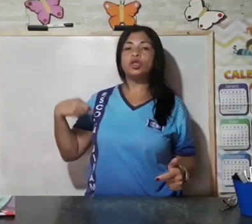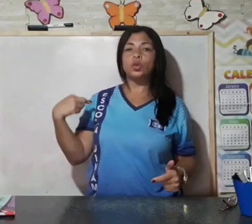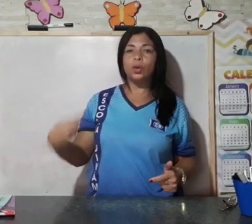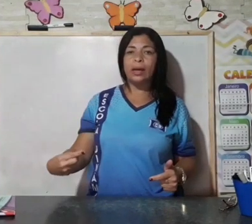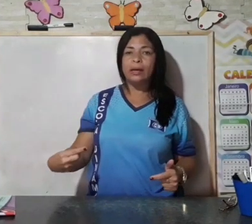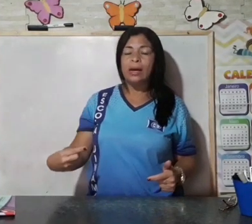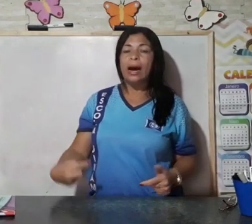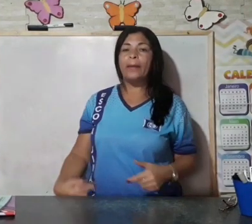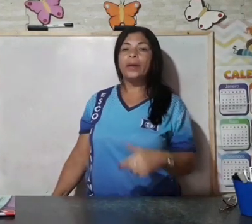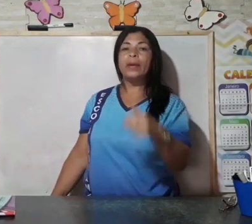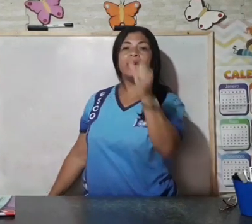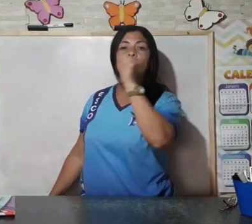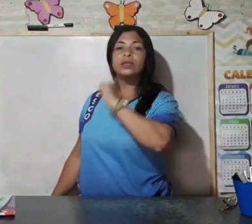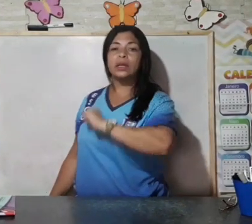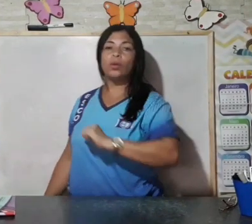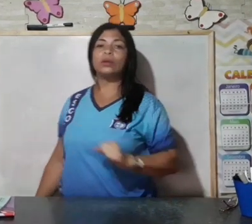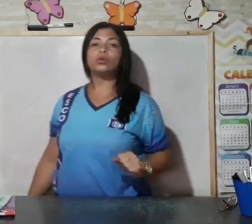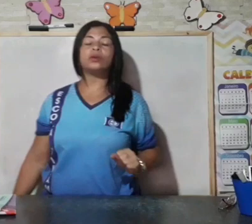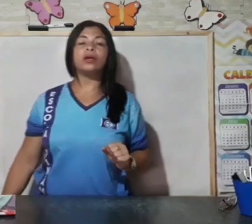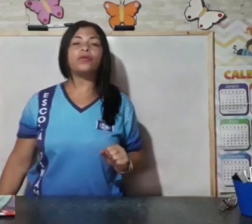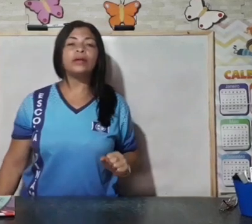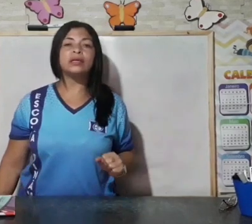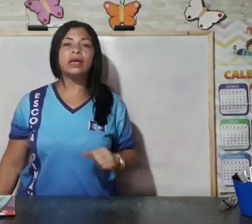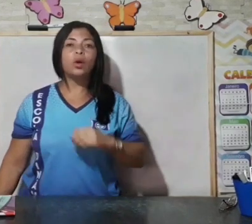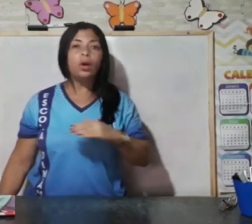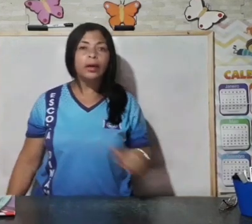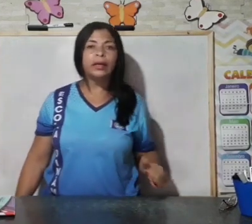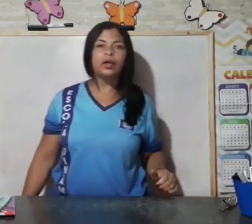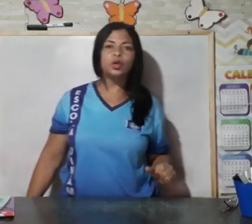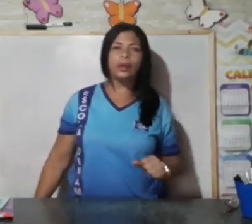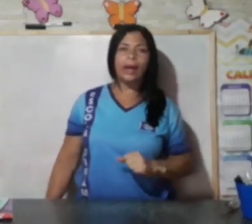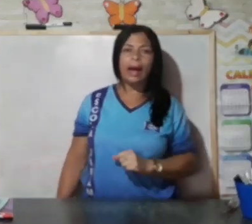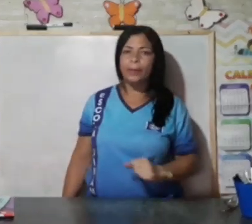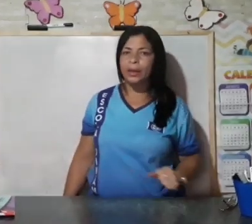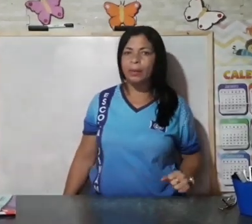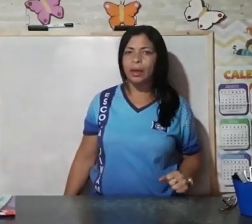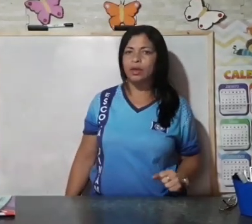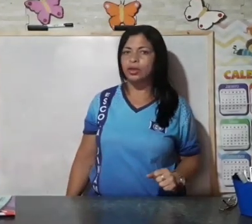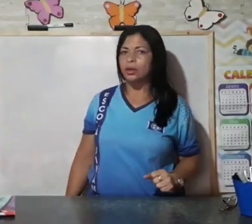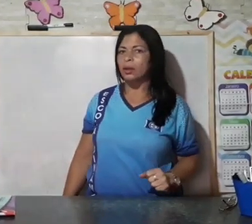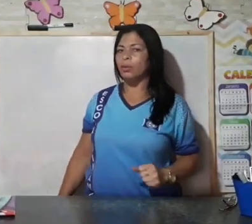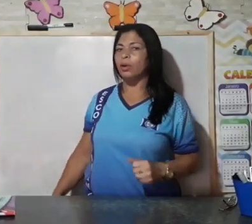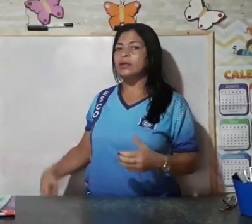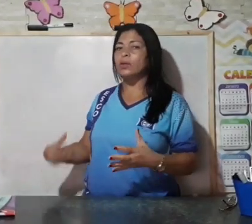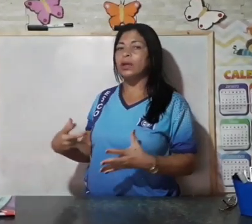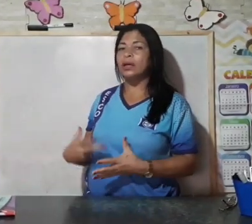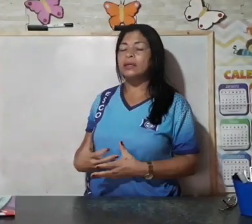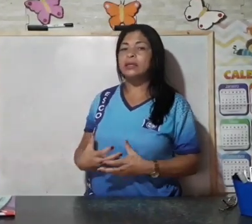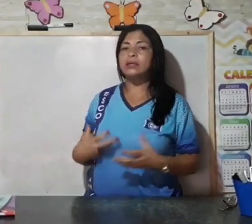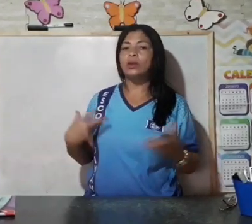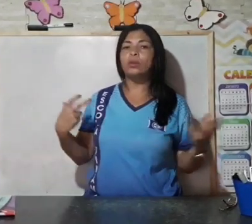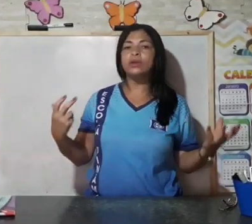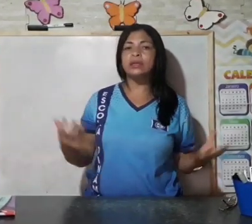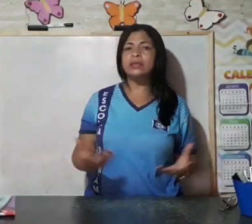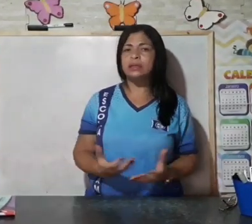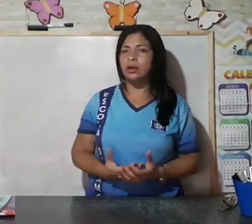machuca, a primeira coisa que o adulto tem que fazer é correr e ajudar rapidamente. porque são crianças e são muito